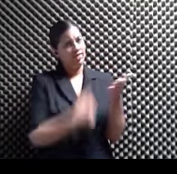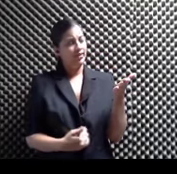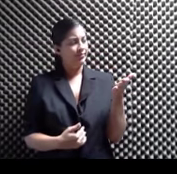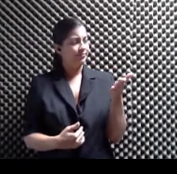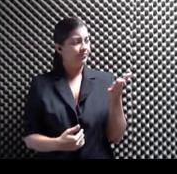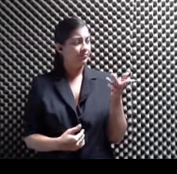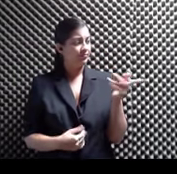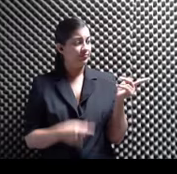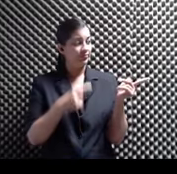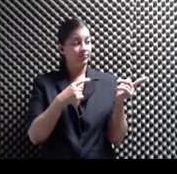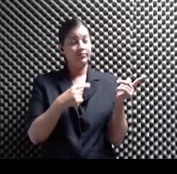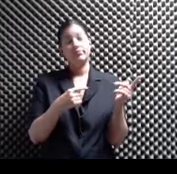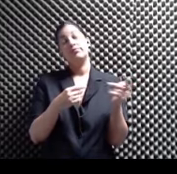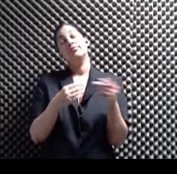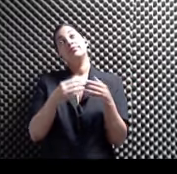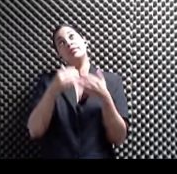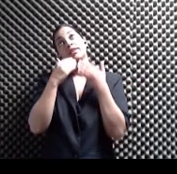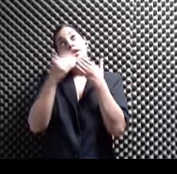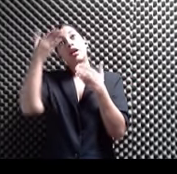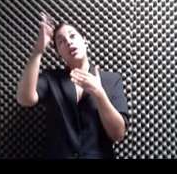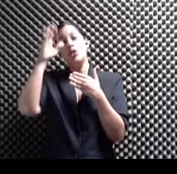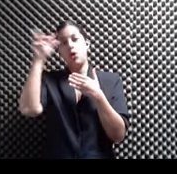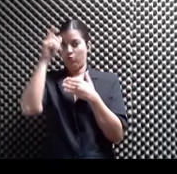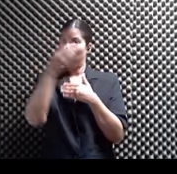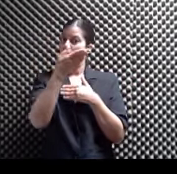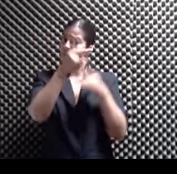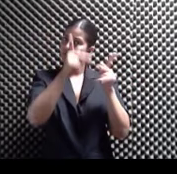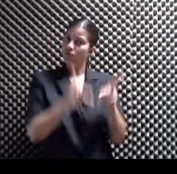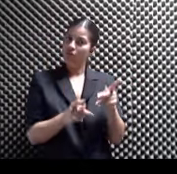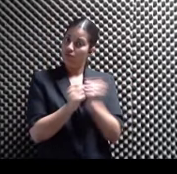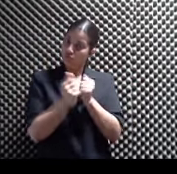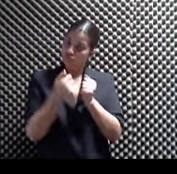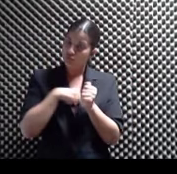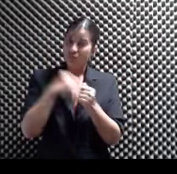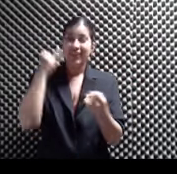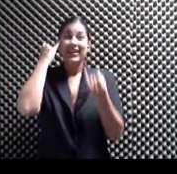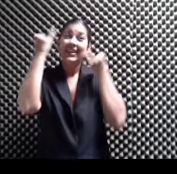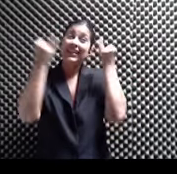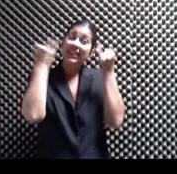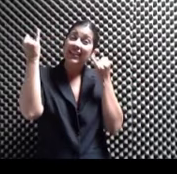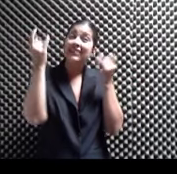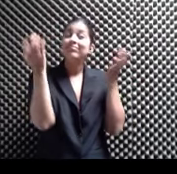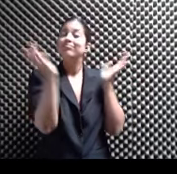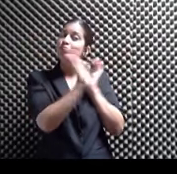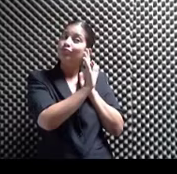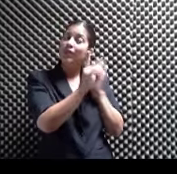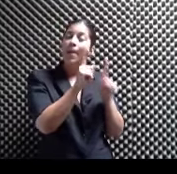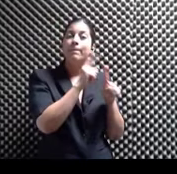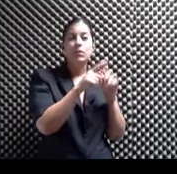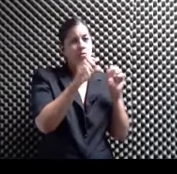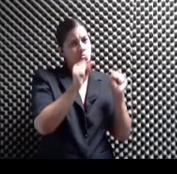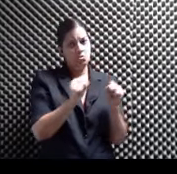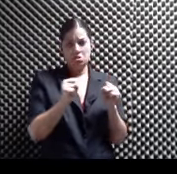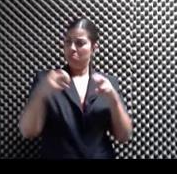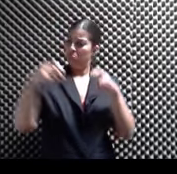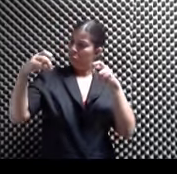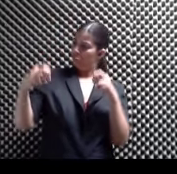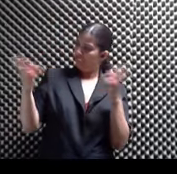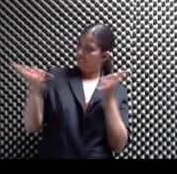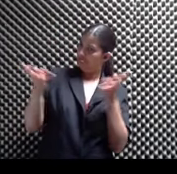gracias a Dios por darnos el privilegio de haber tenido una persona ecuánime, con sus ideales, pero que se podía sentar con el adversario